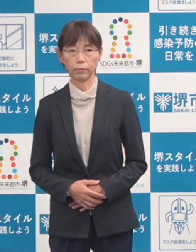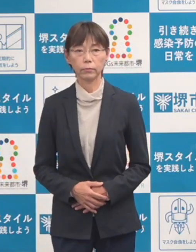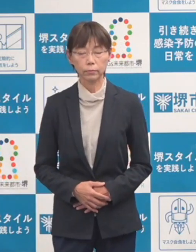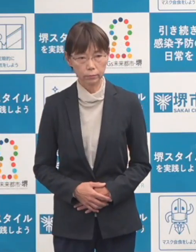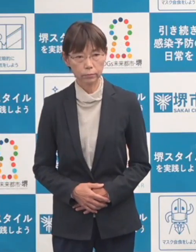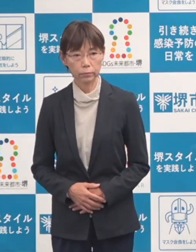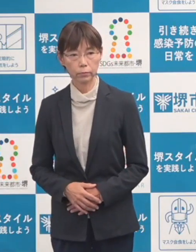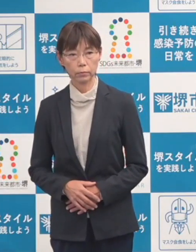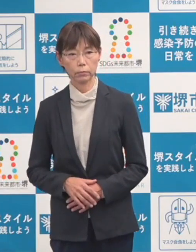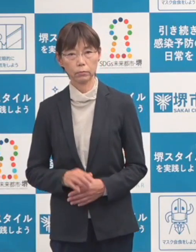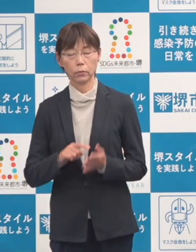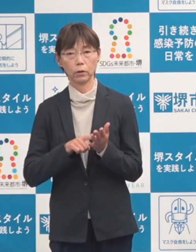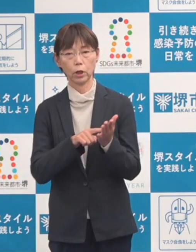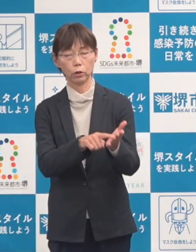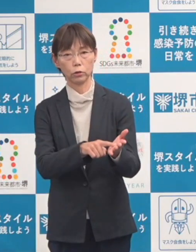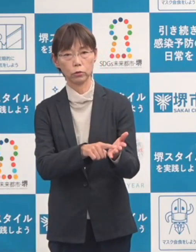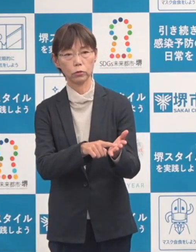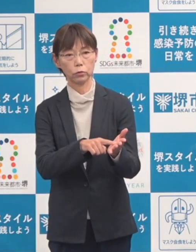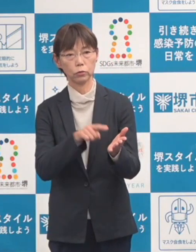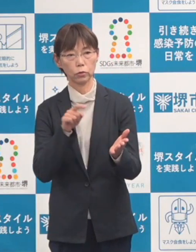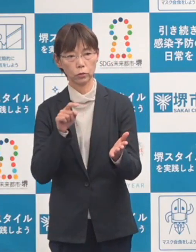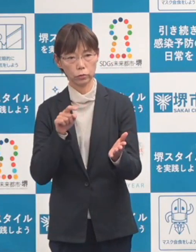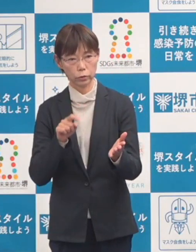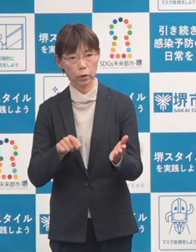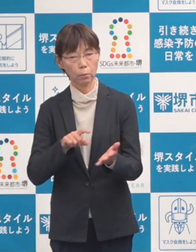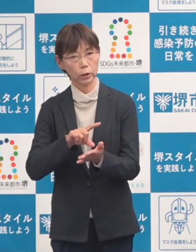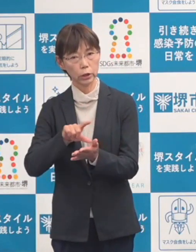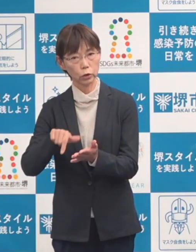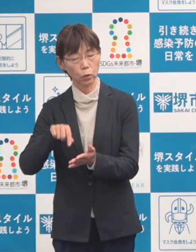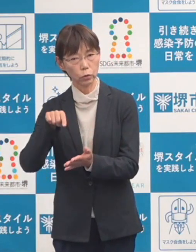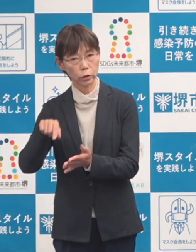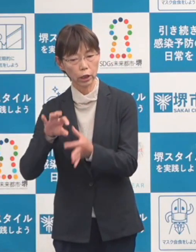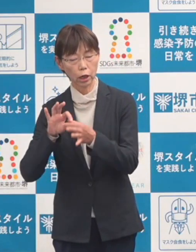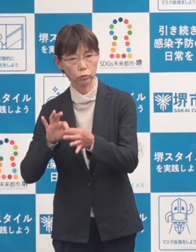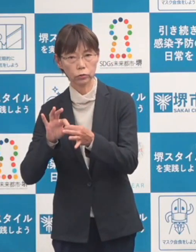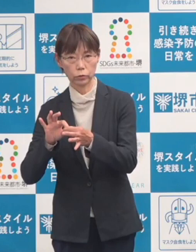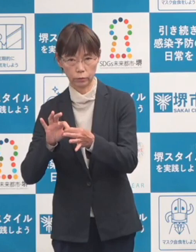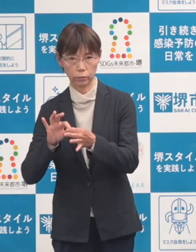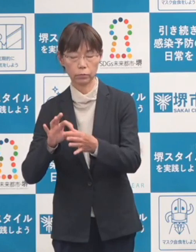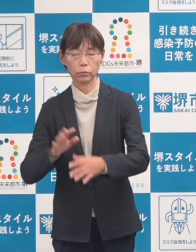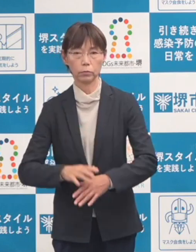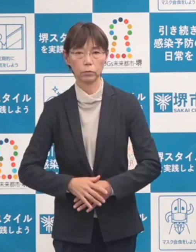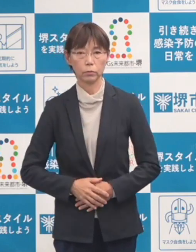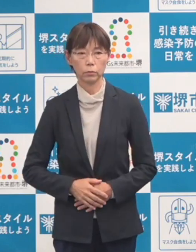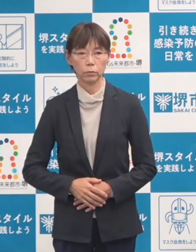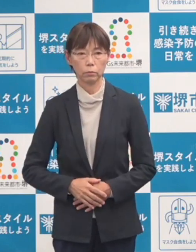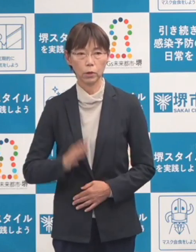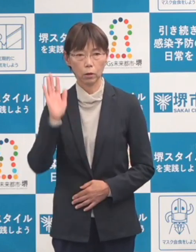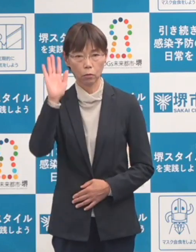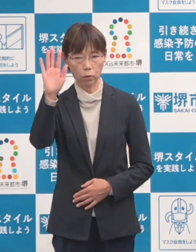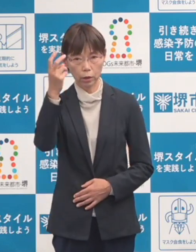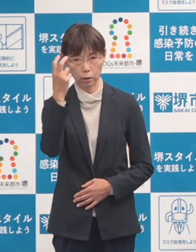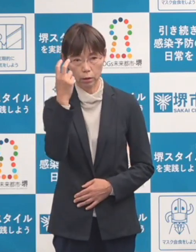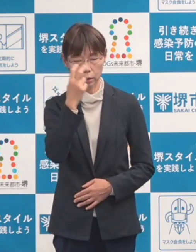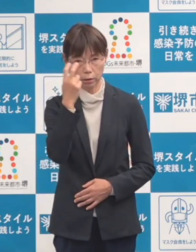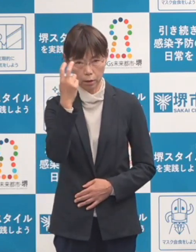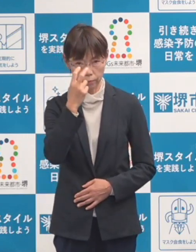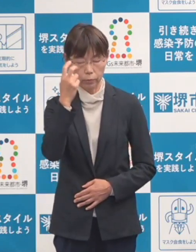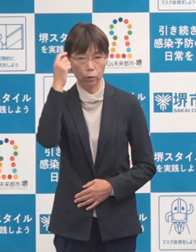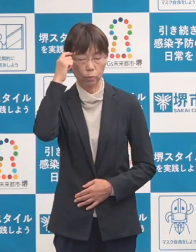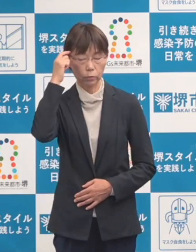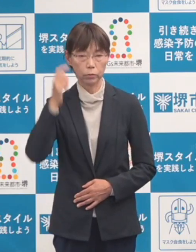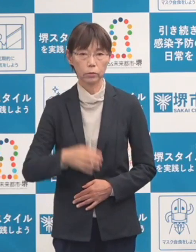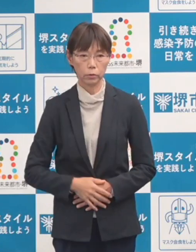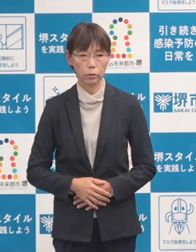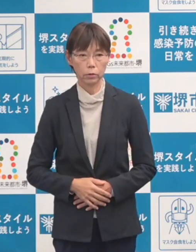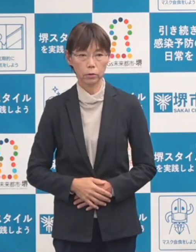請求としては地方財政法に違反するのではないかということで、これはこれから監査されるとは思うんですけれども、市